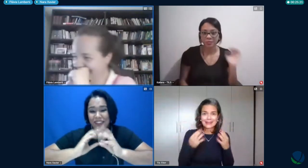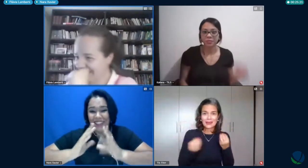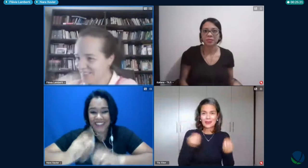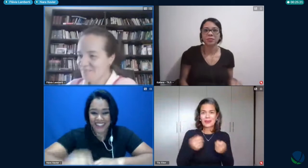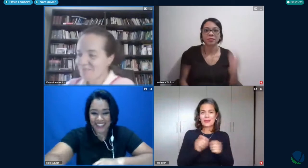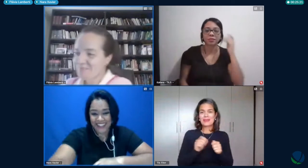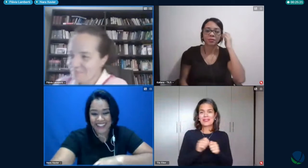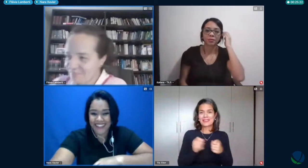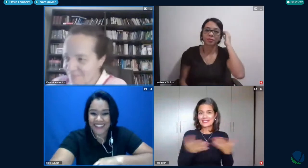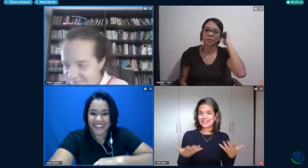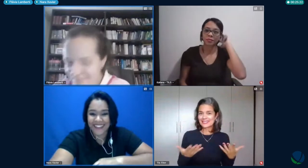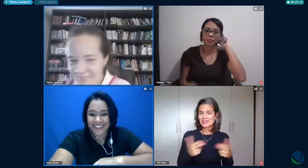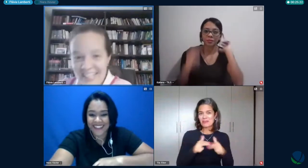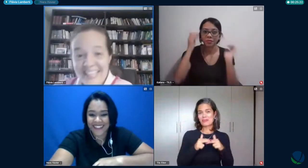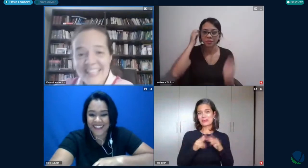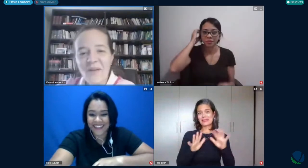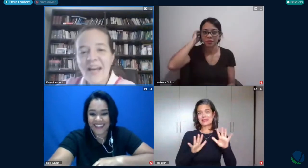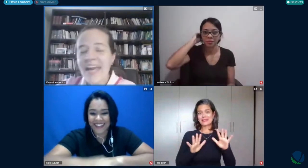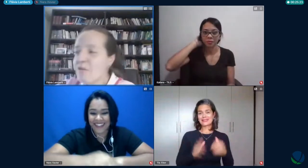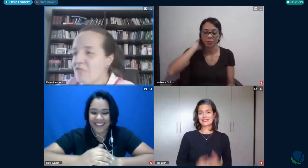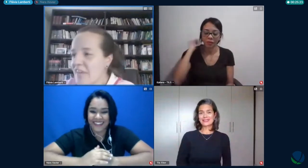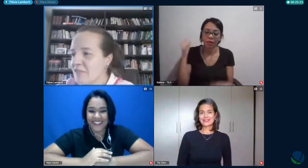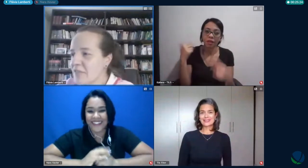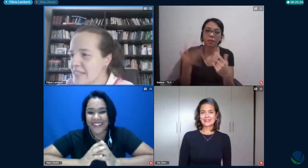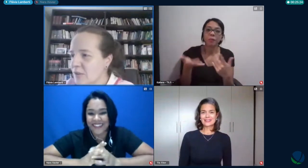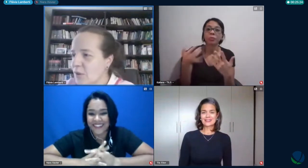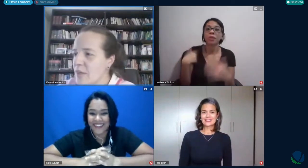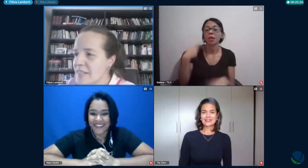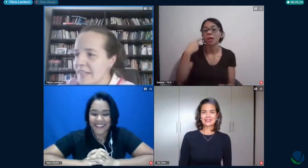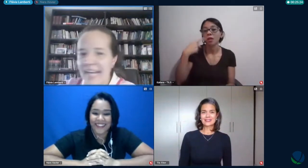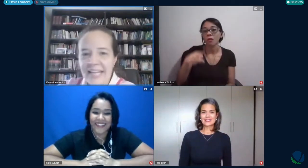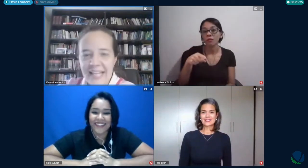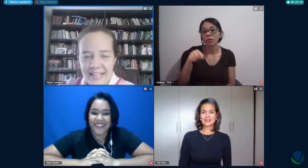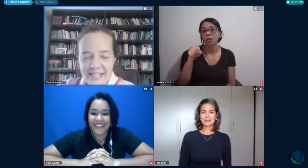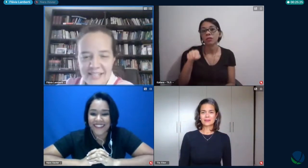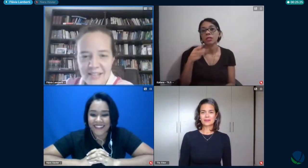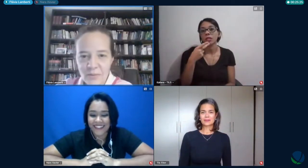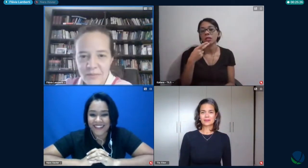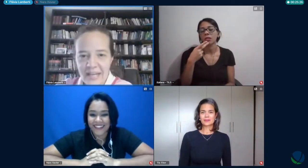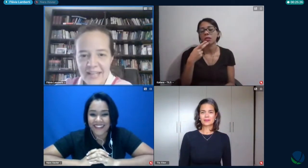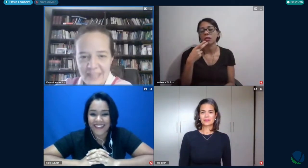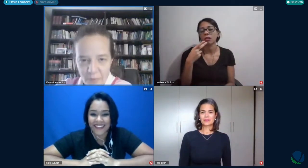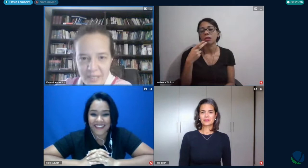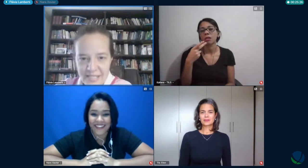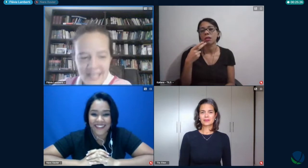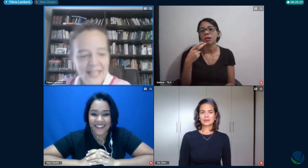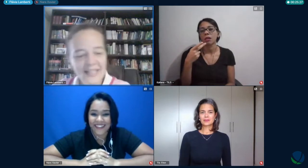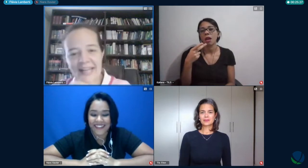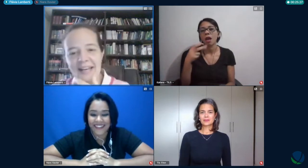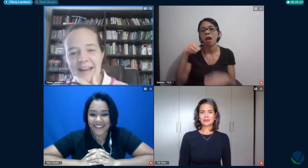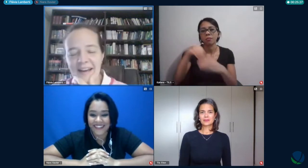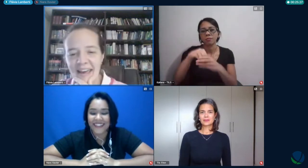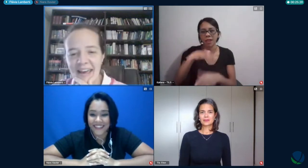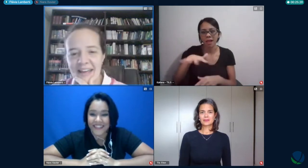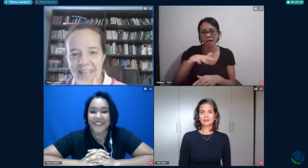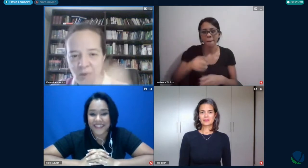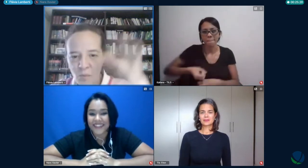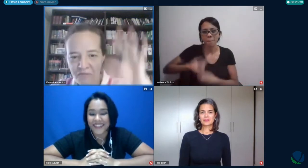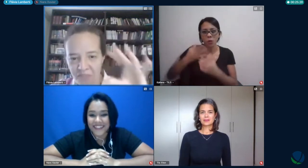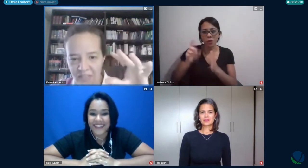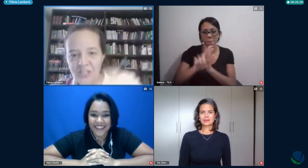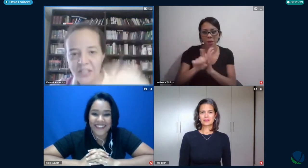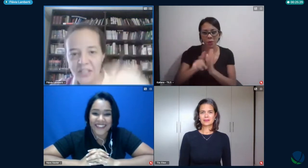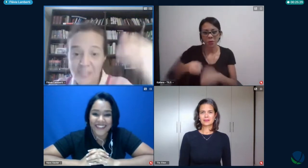Aí ficou assim. Então, eu vi que você trouxe lá naquela questão da poesia, né? Tem